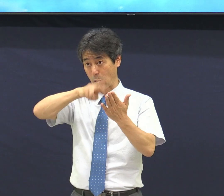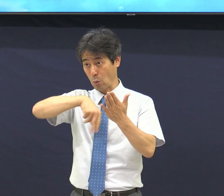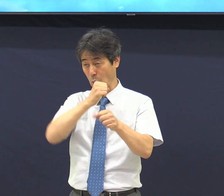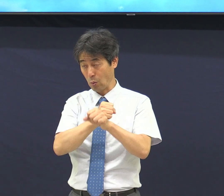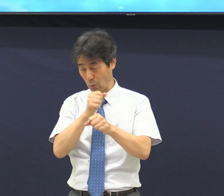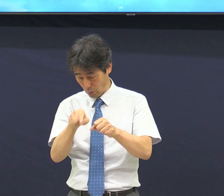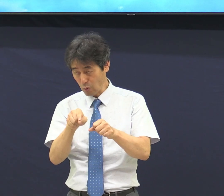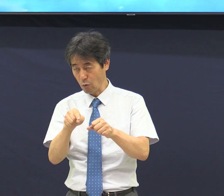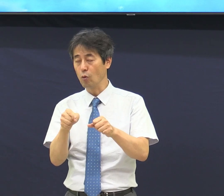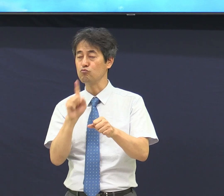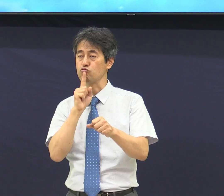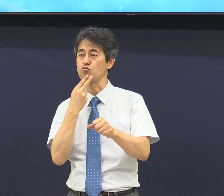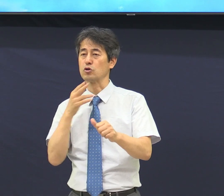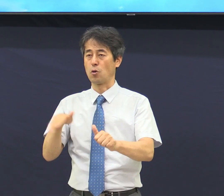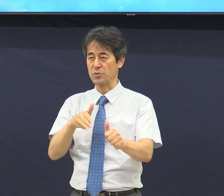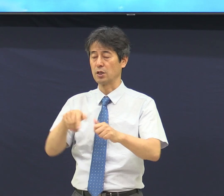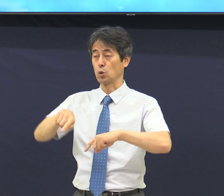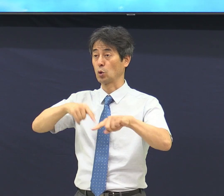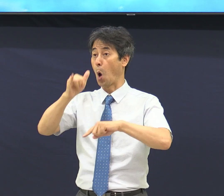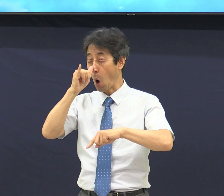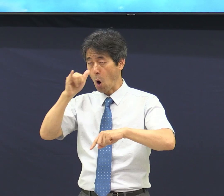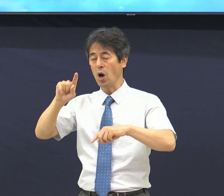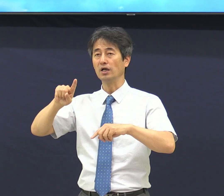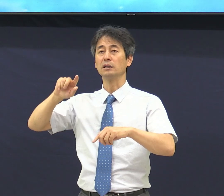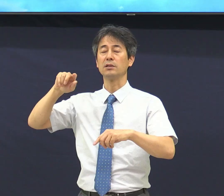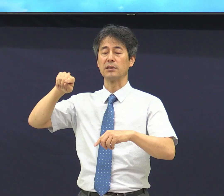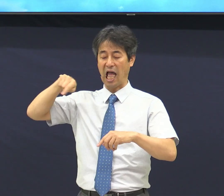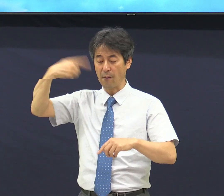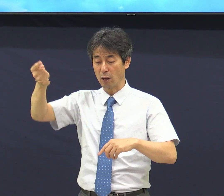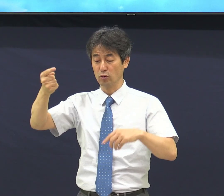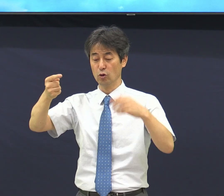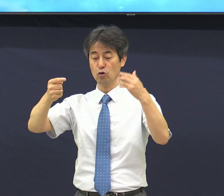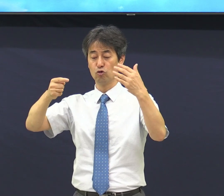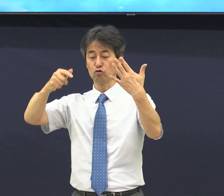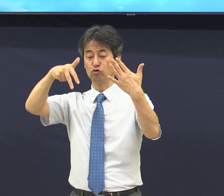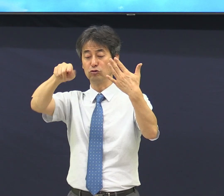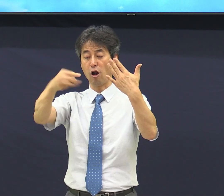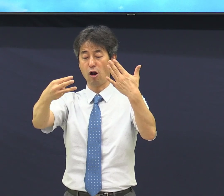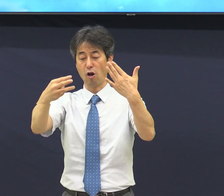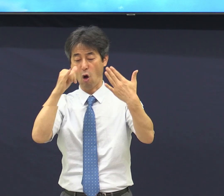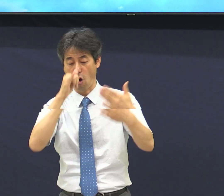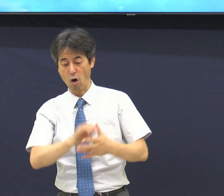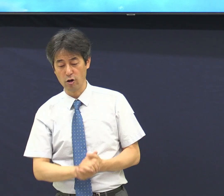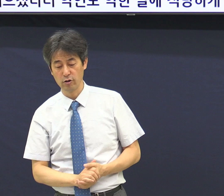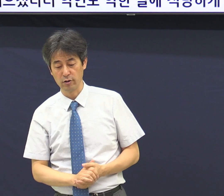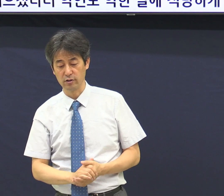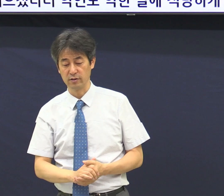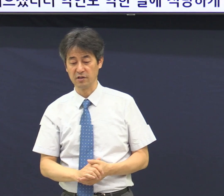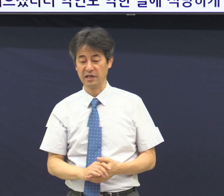오늘 말씀의 본문에 나와 있는 섭리가 있고 또한 9절의 말씀도